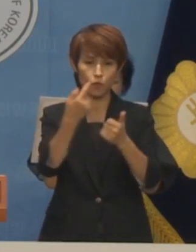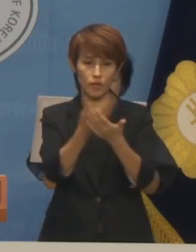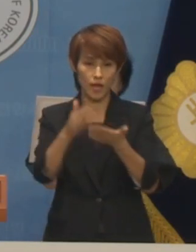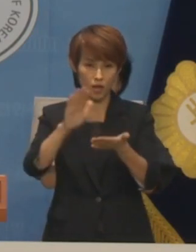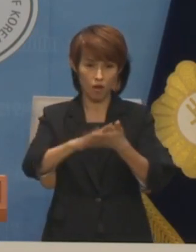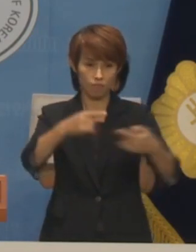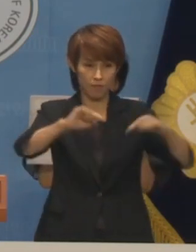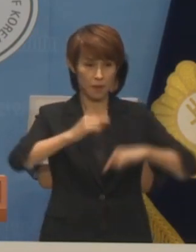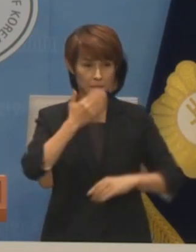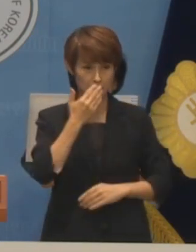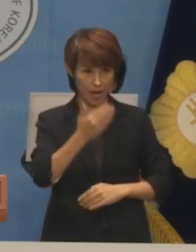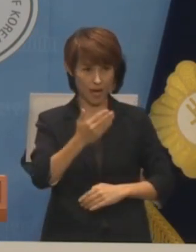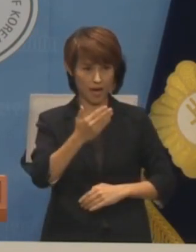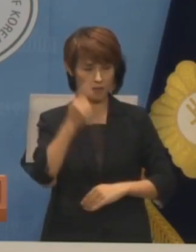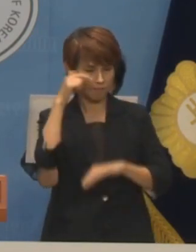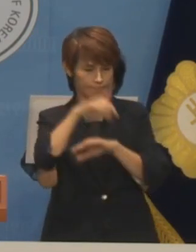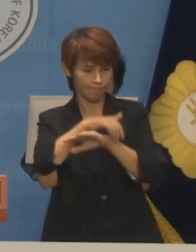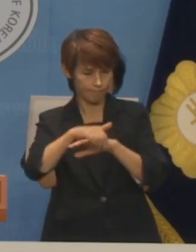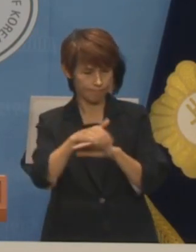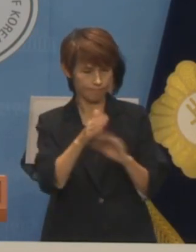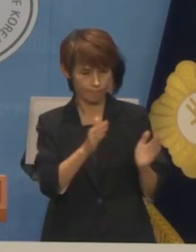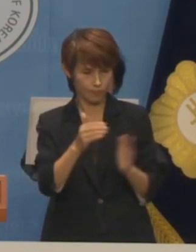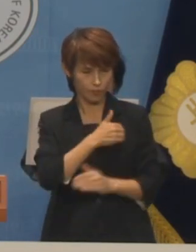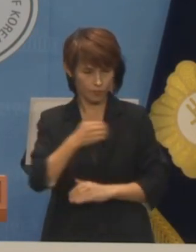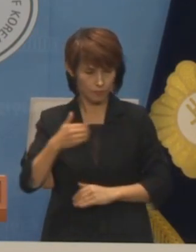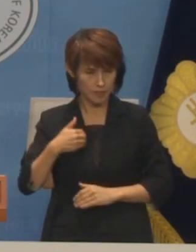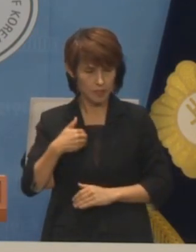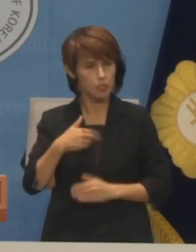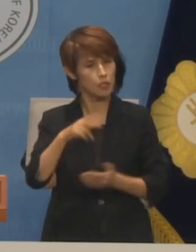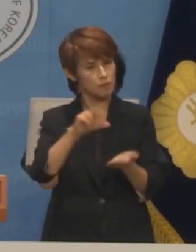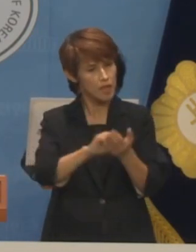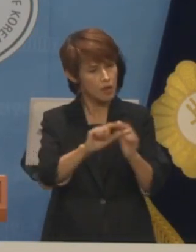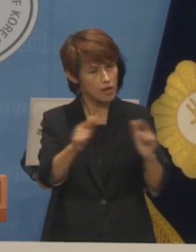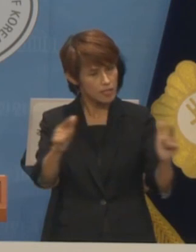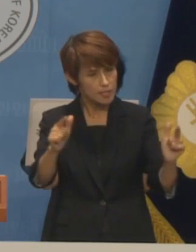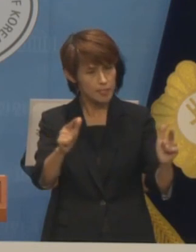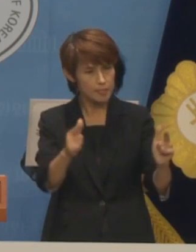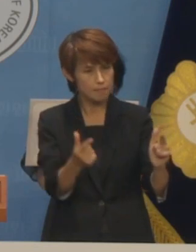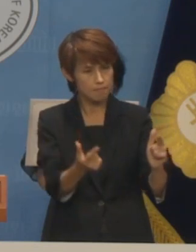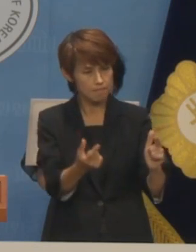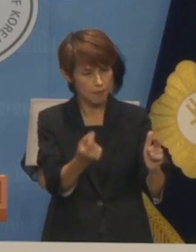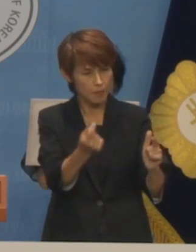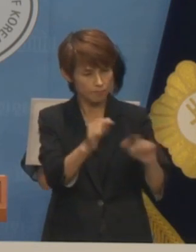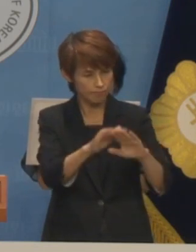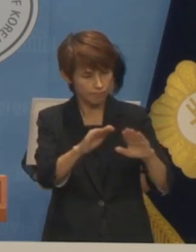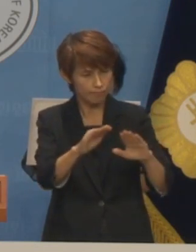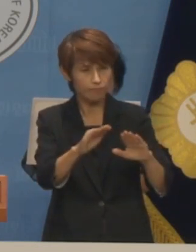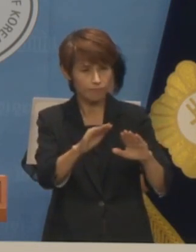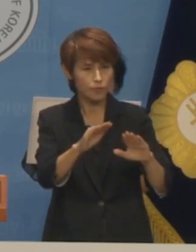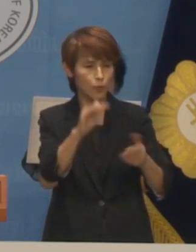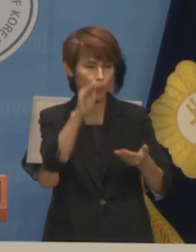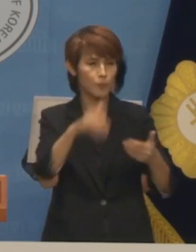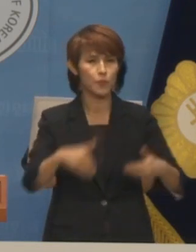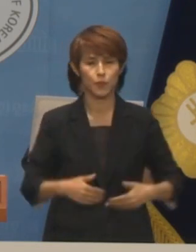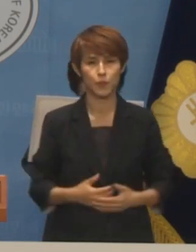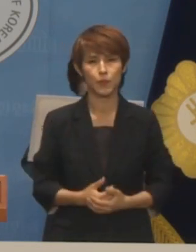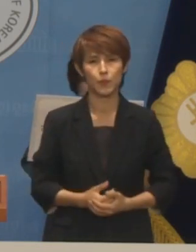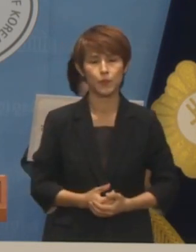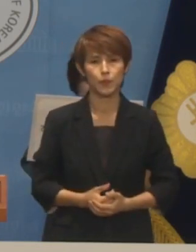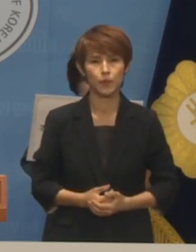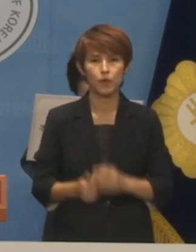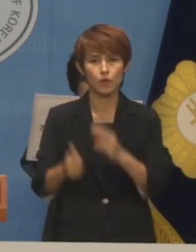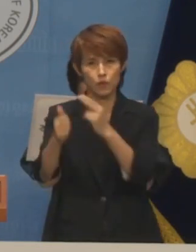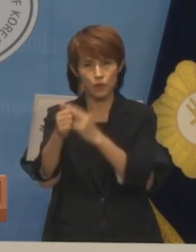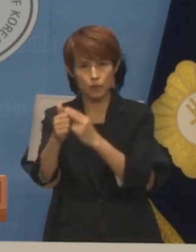있도록 충분히 계획하고 예상되는 부작용을 최소화해야 한다. 특히 교사